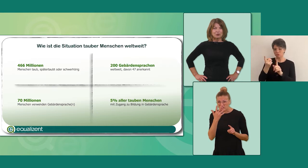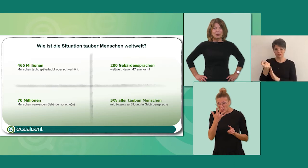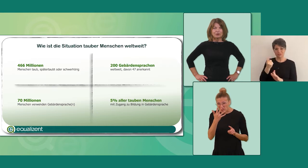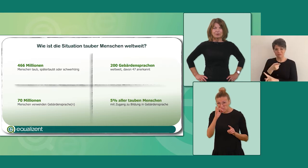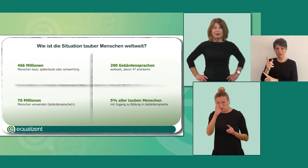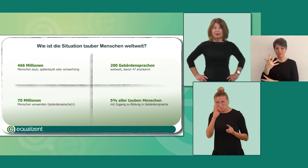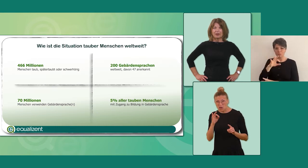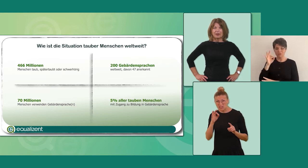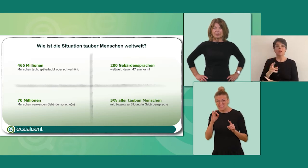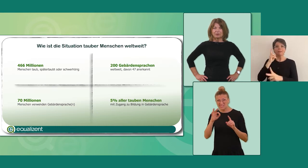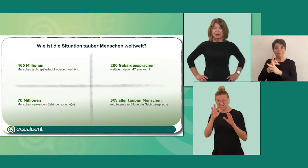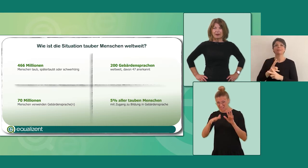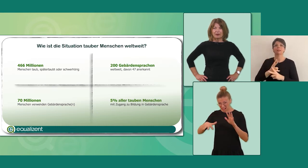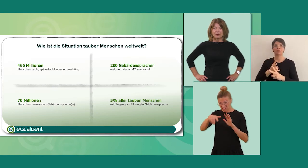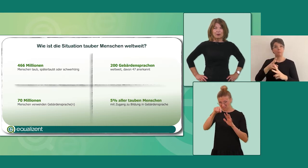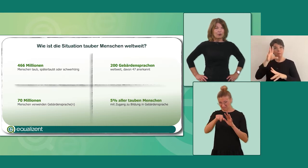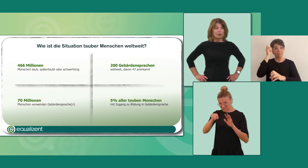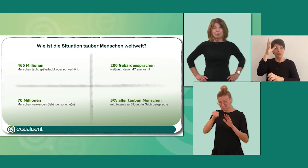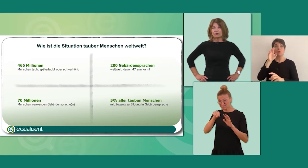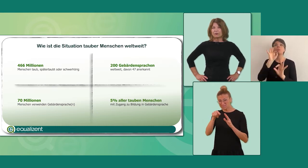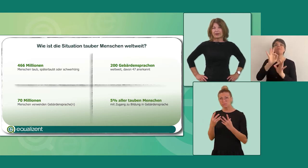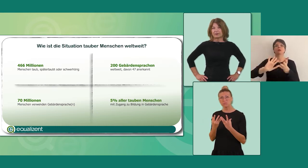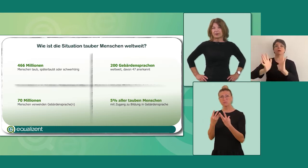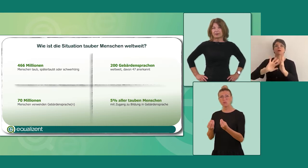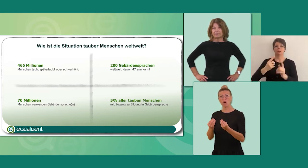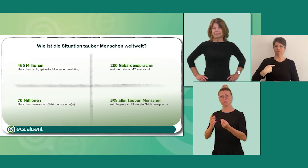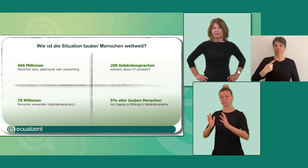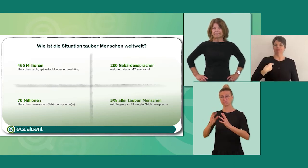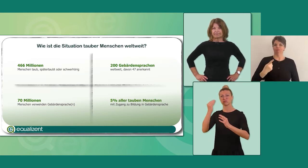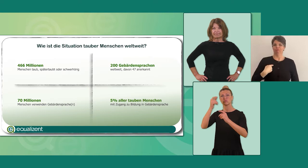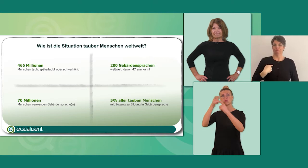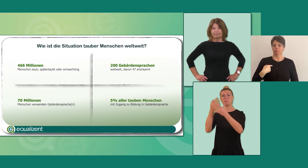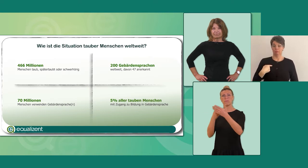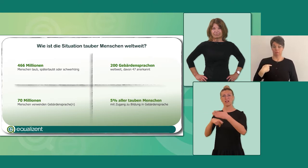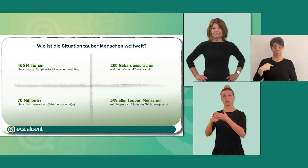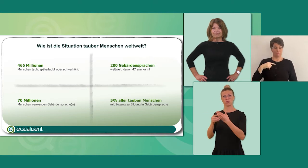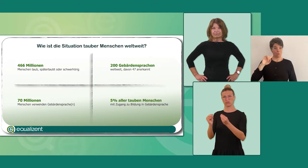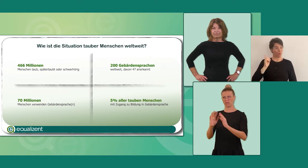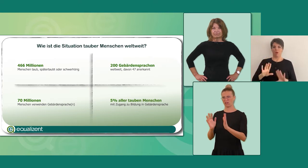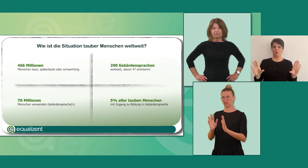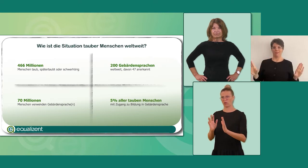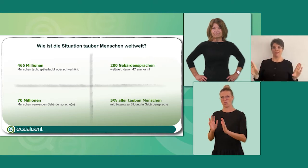haben Zugang zu Bildung in Gebärdensprache. Unfassbar.